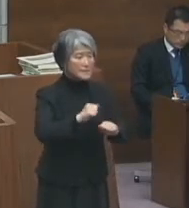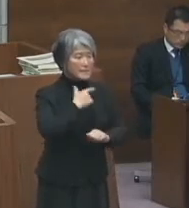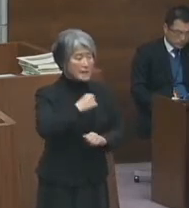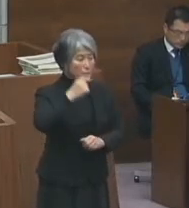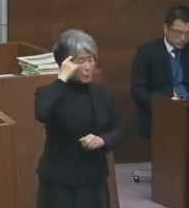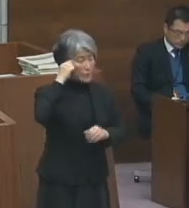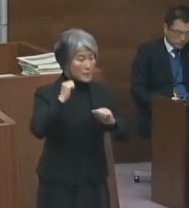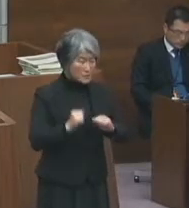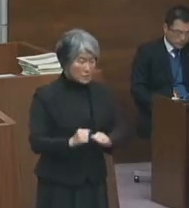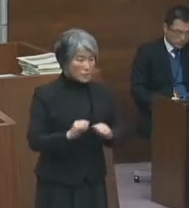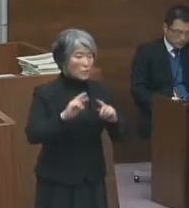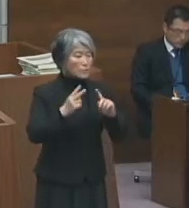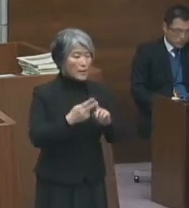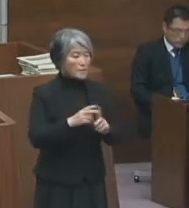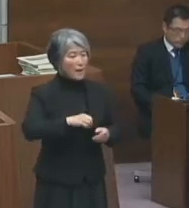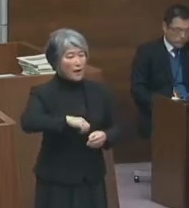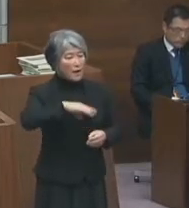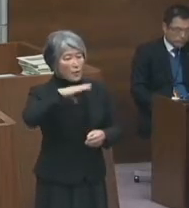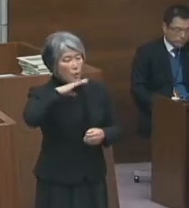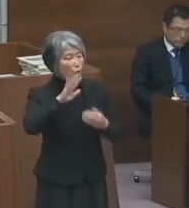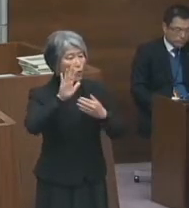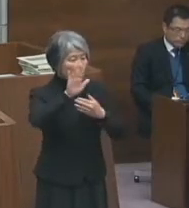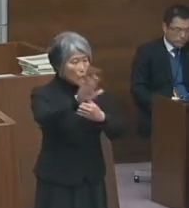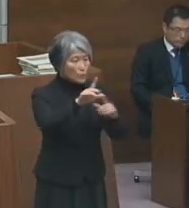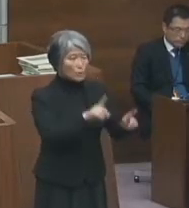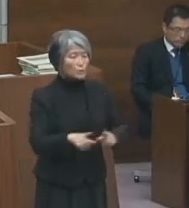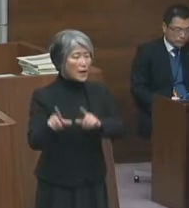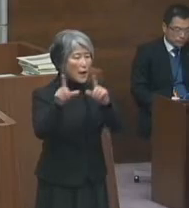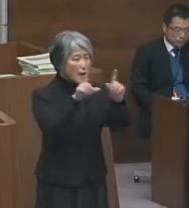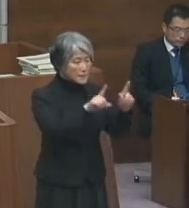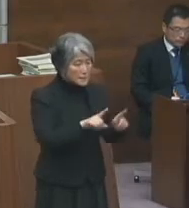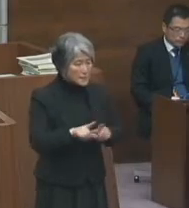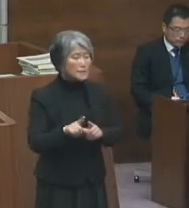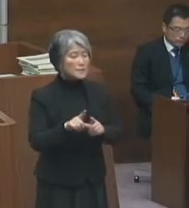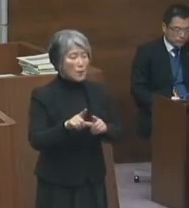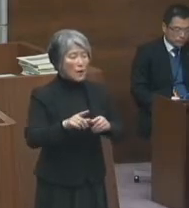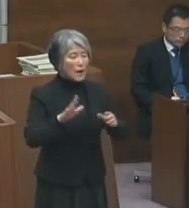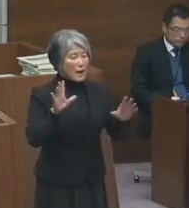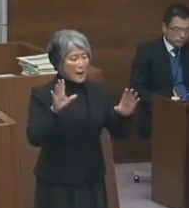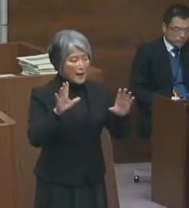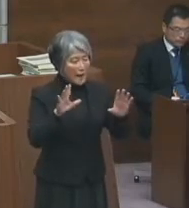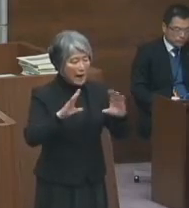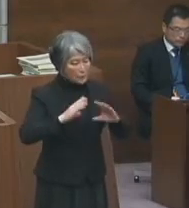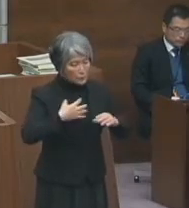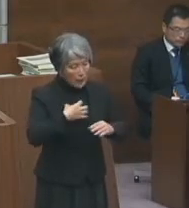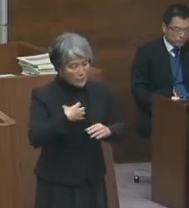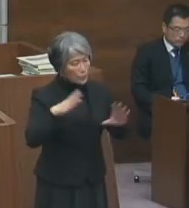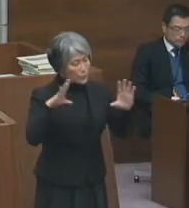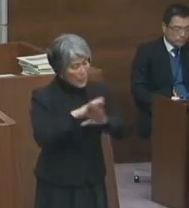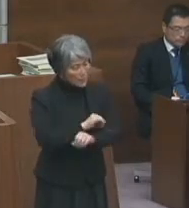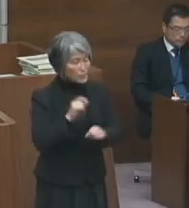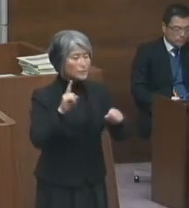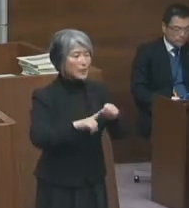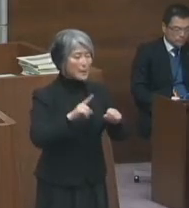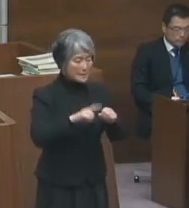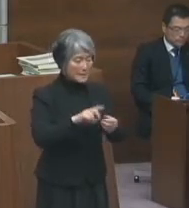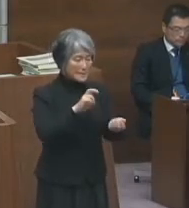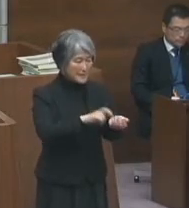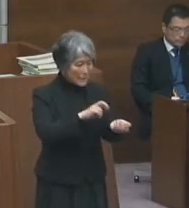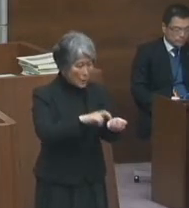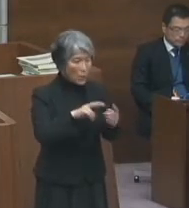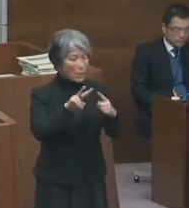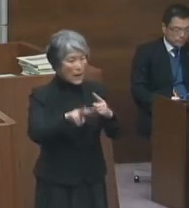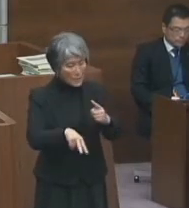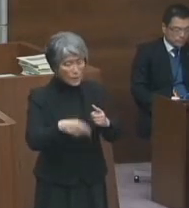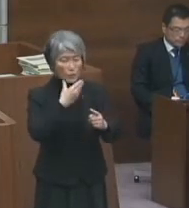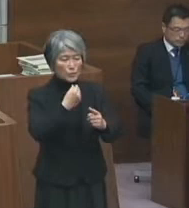また老後の生活への不安解消策といたしまして、来年度におきましては、医療や介護などの福祉的支援に